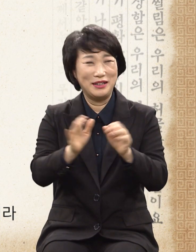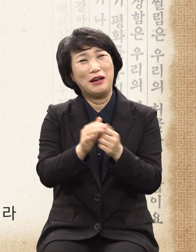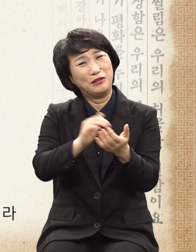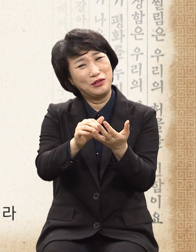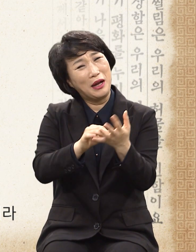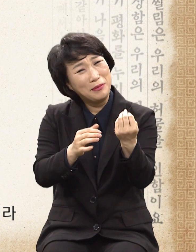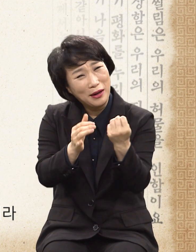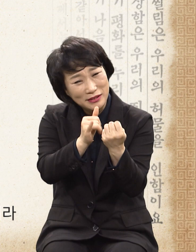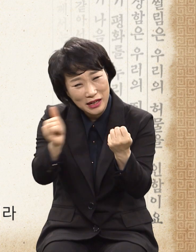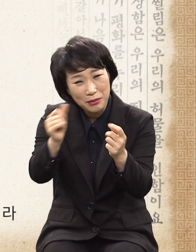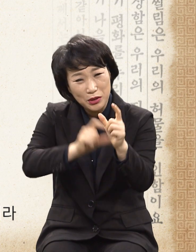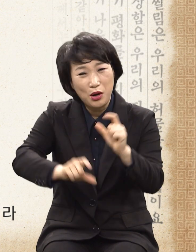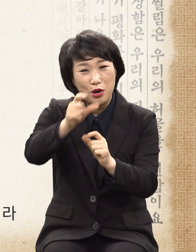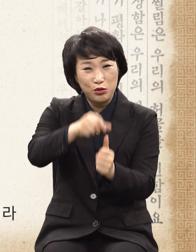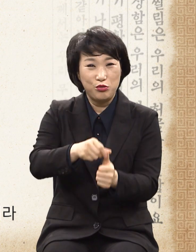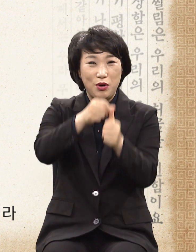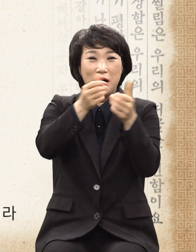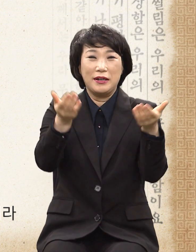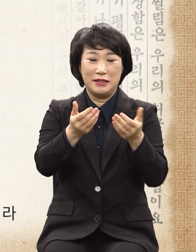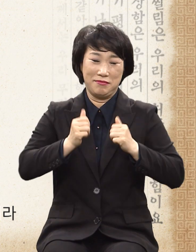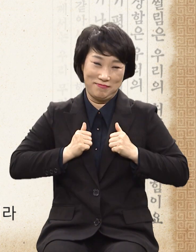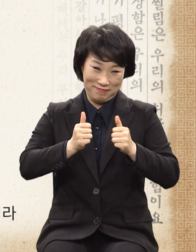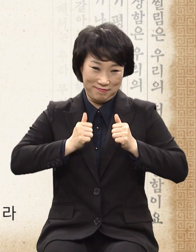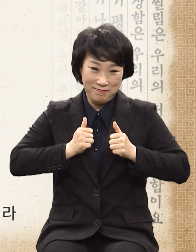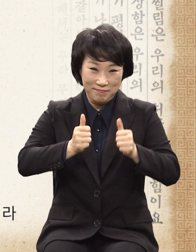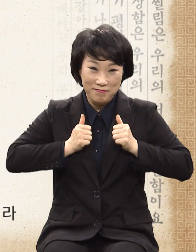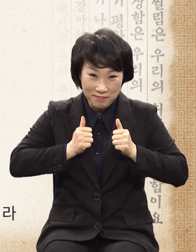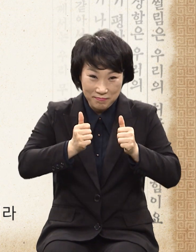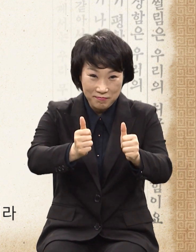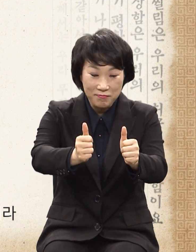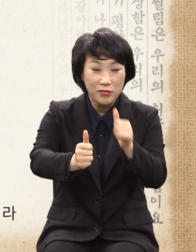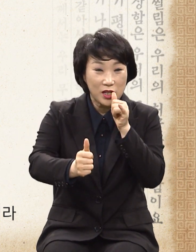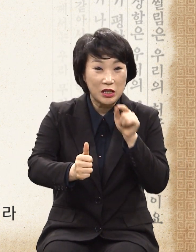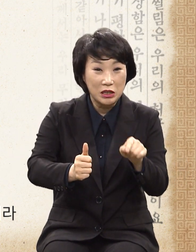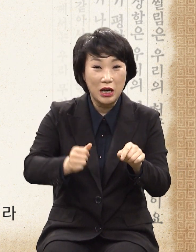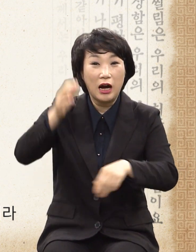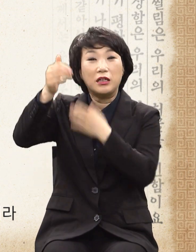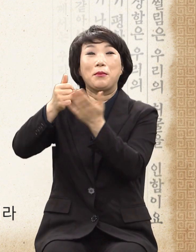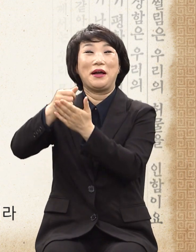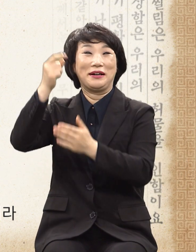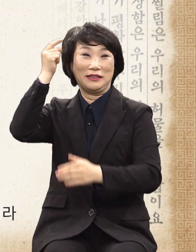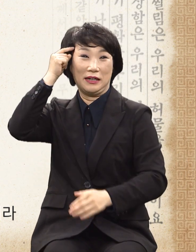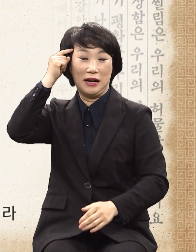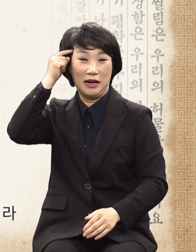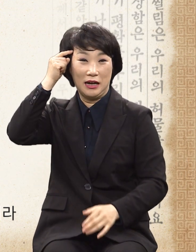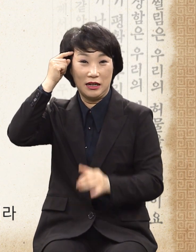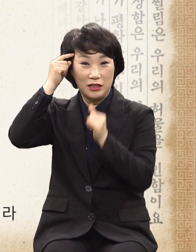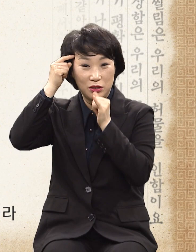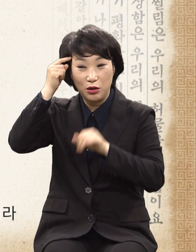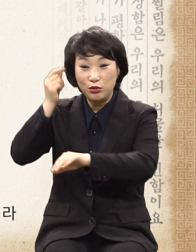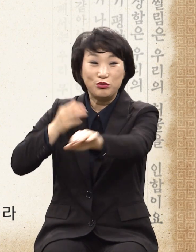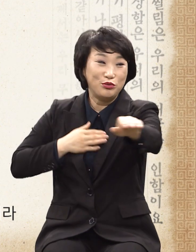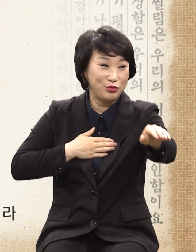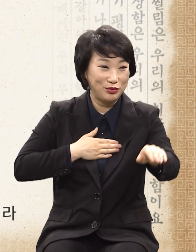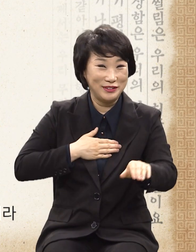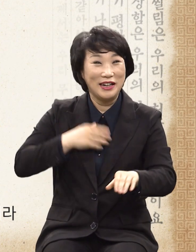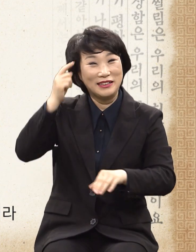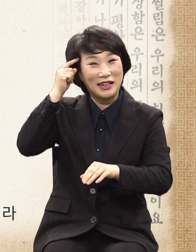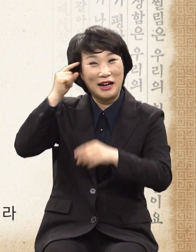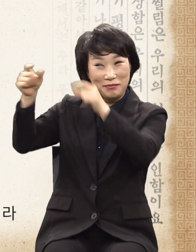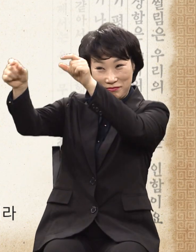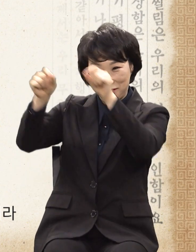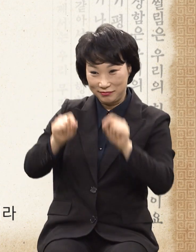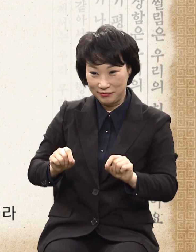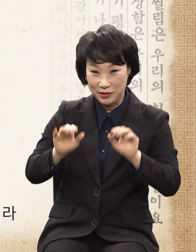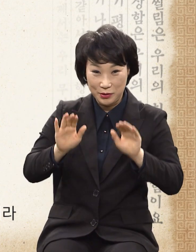사람이라도 살려내는 일에 전력을 쏟으시는 하나님의 정신이 다 여러분의 정신이